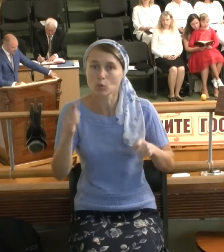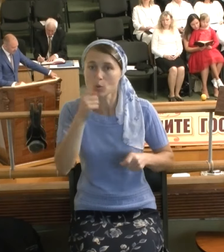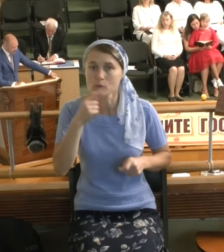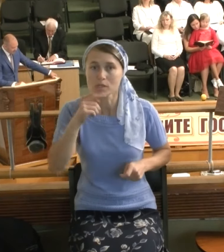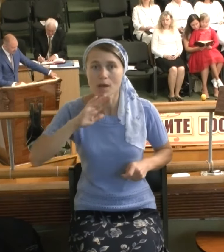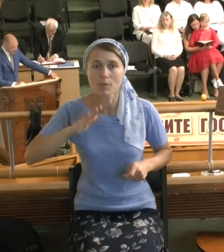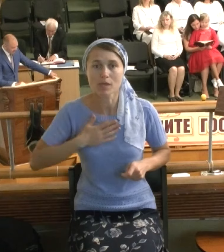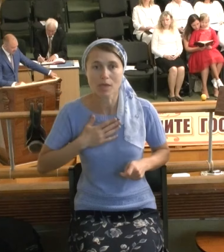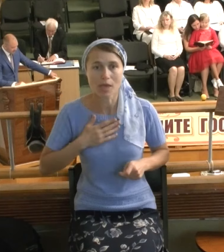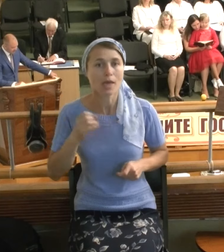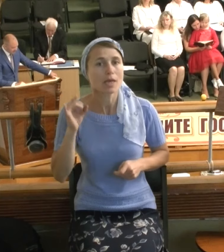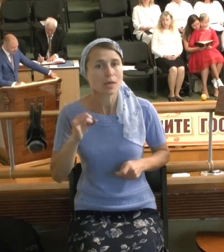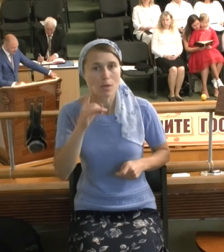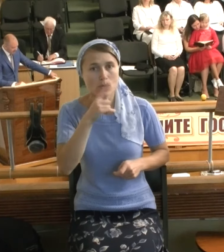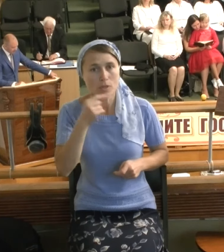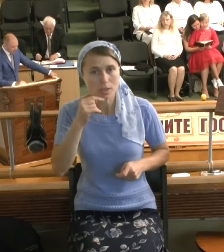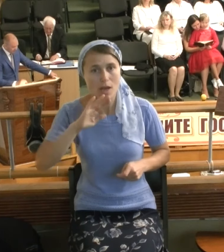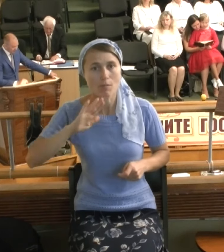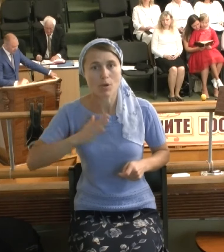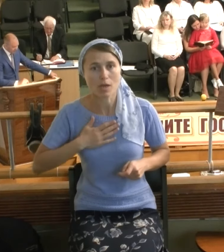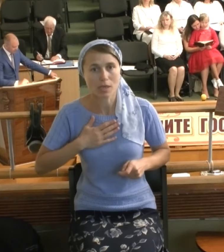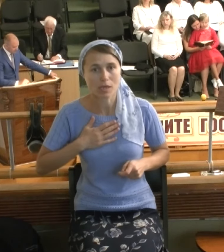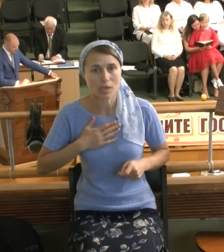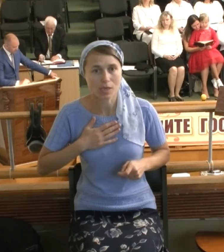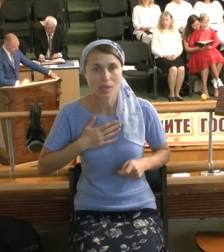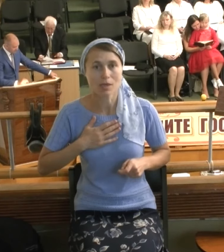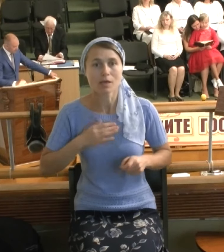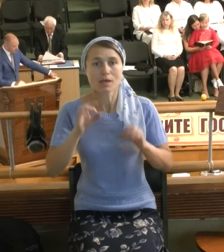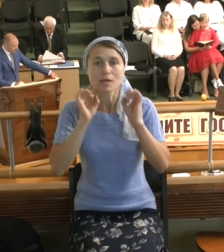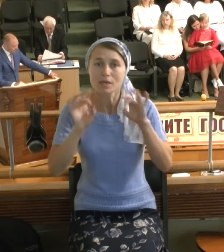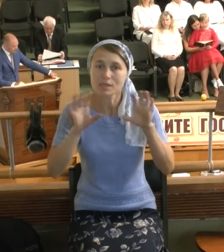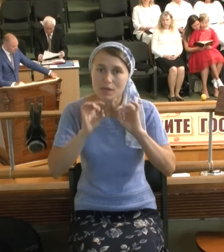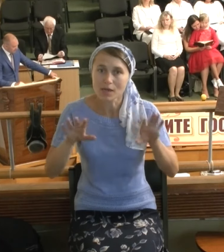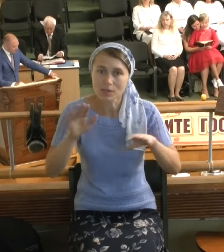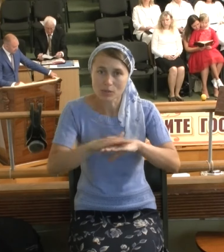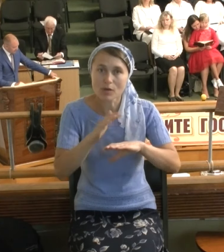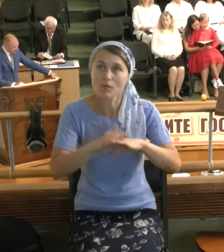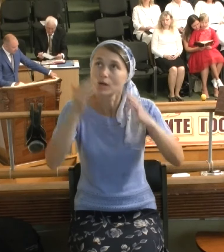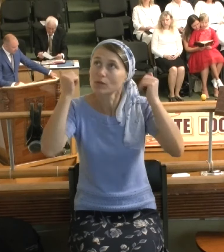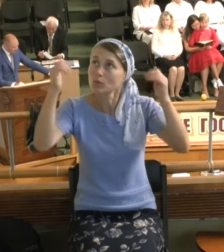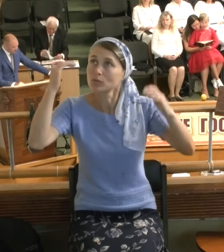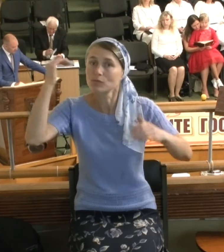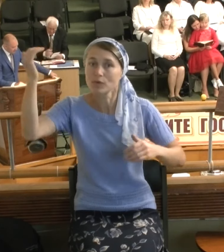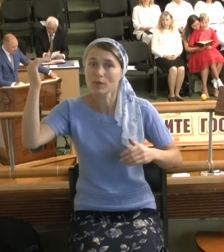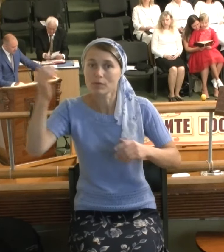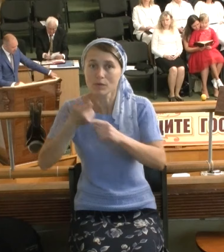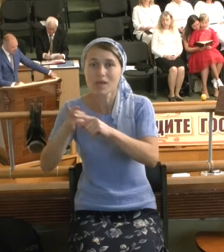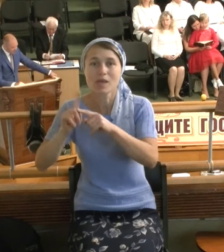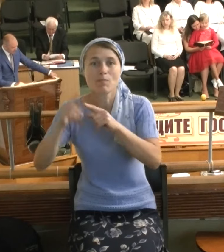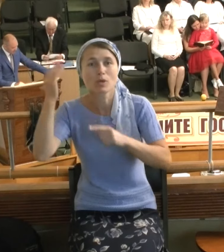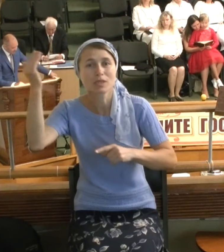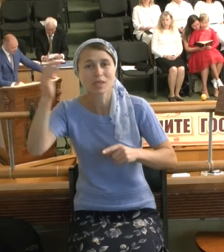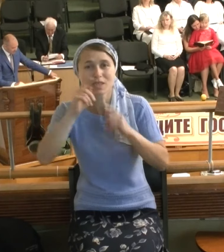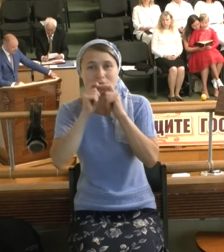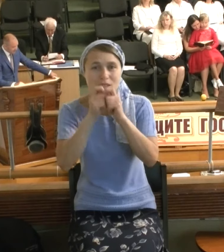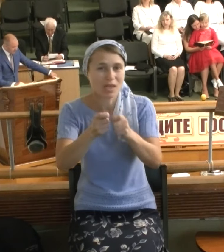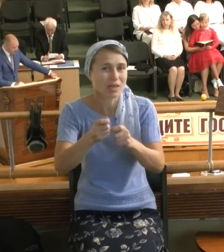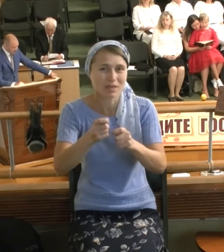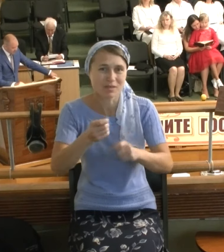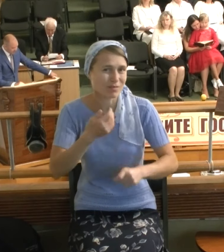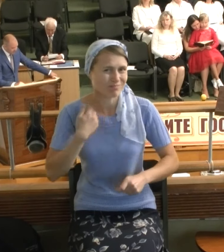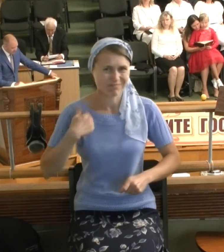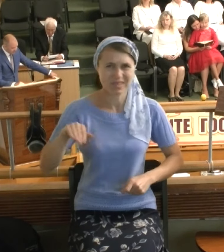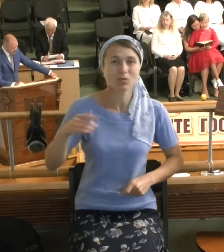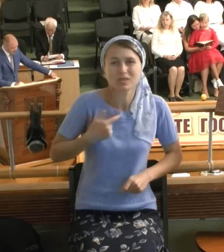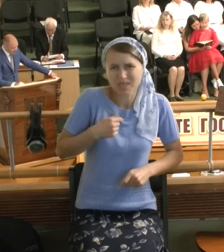мои возвестят хвалу Твою. Ибо Ты жертвы не желаешь, я дал